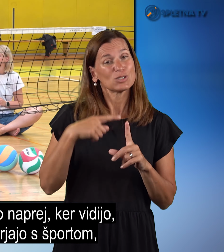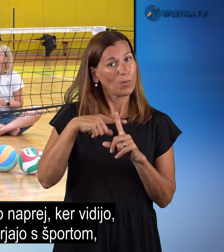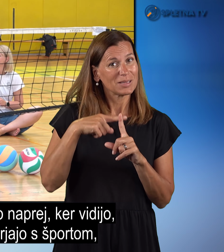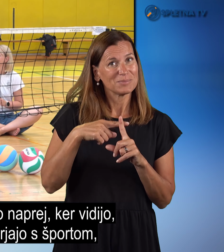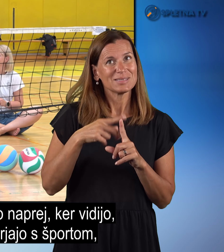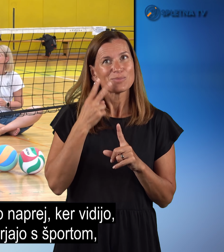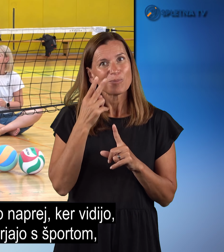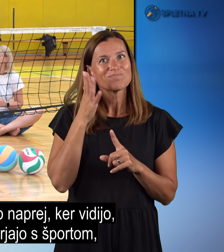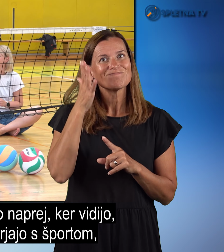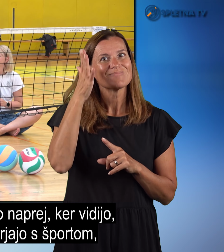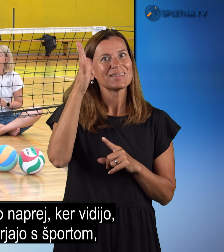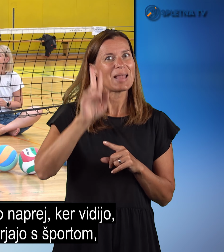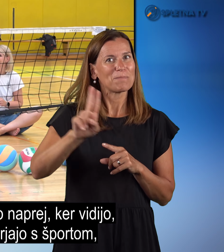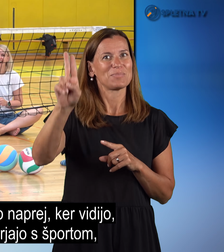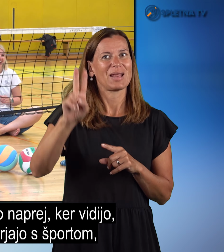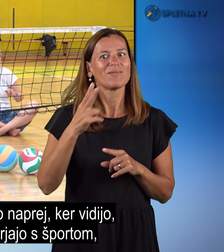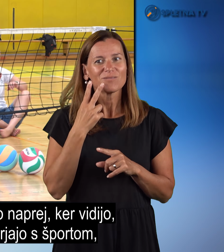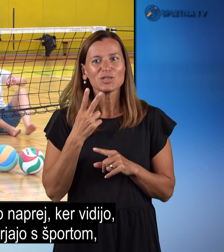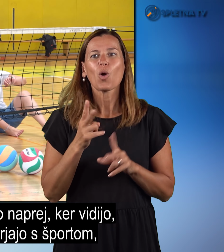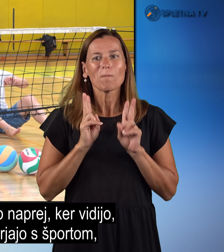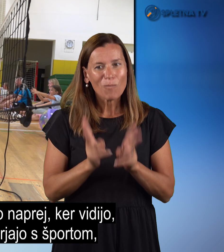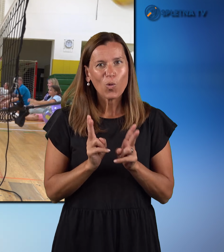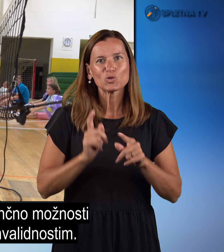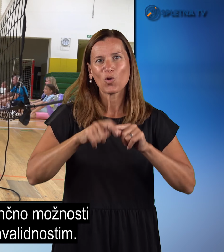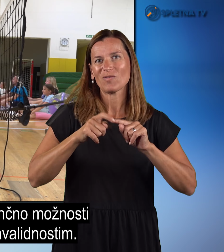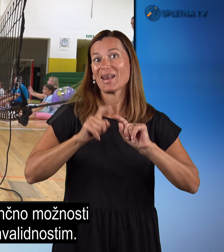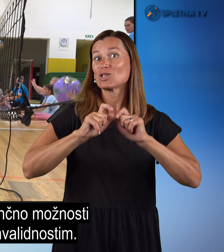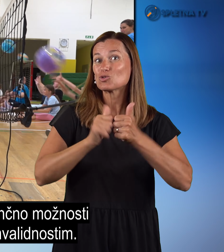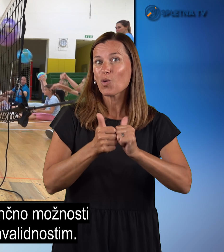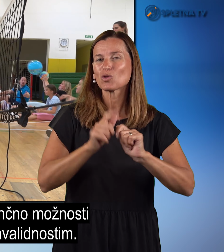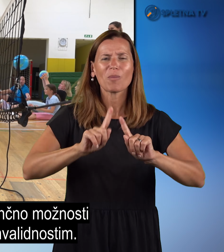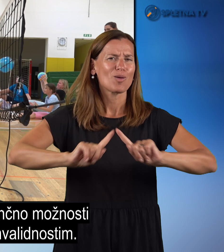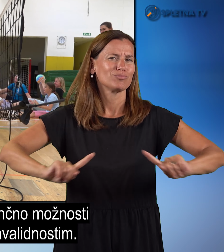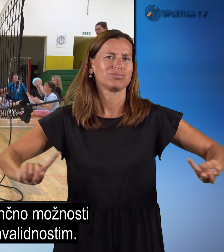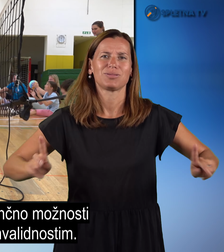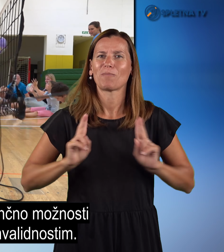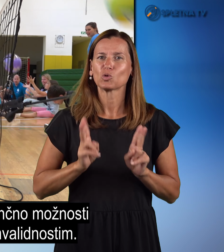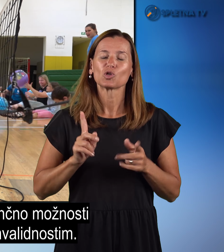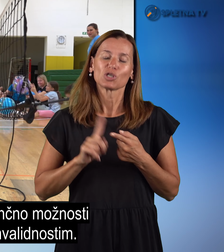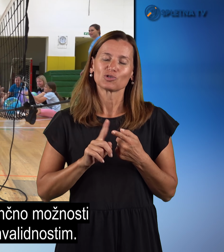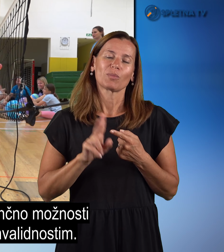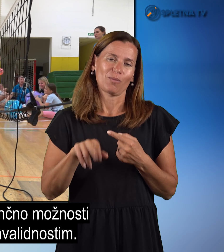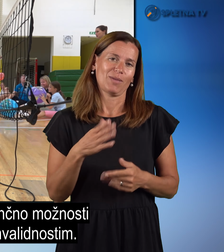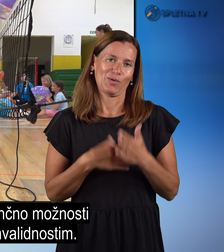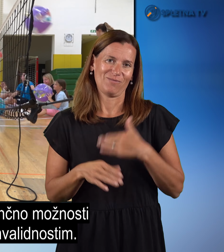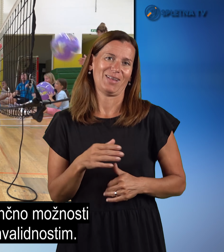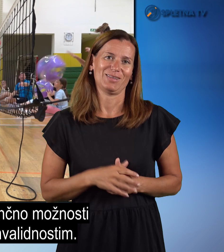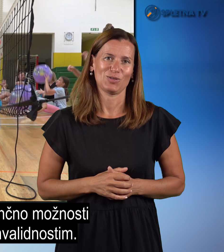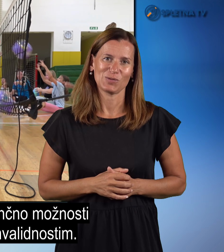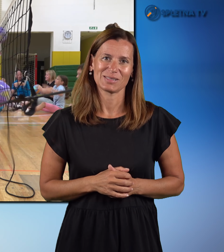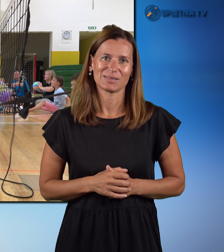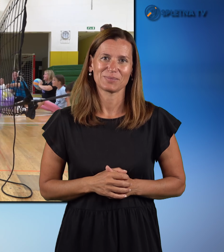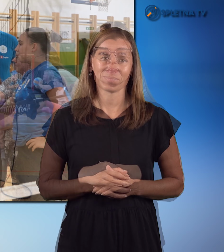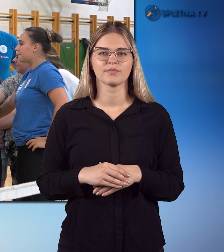z optimizmom grejo naprej, ker vidijo, da lahko se ukvarjajo s športom, da imajo neskončno možnosti kljub svojim invalidnostim.